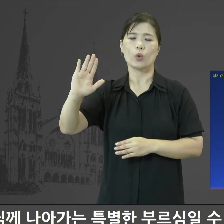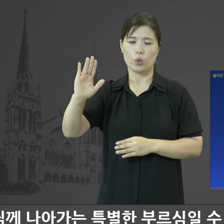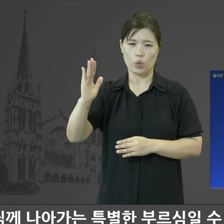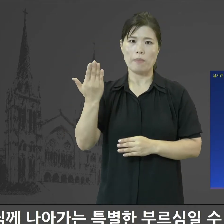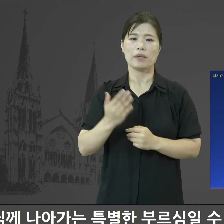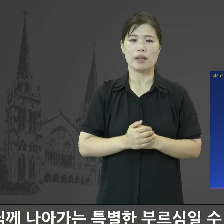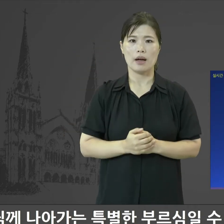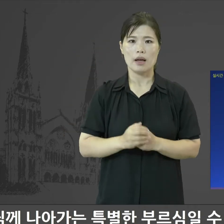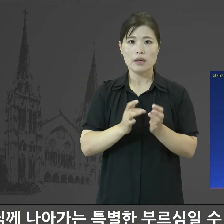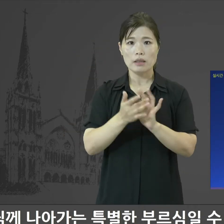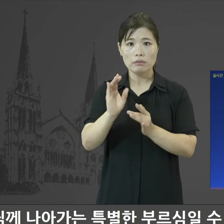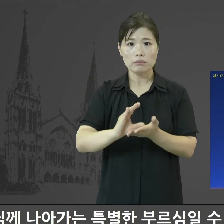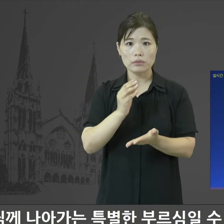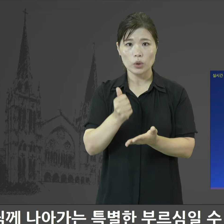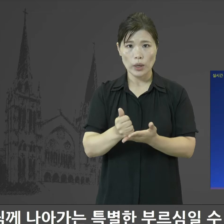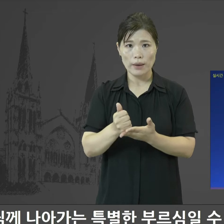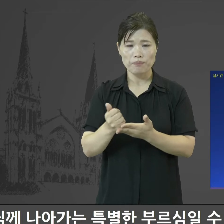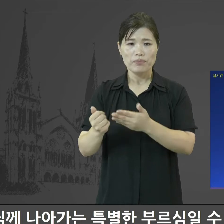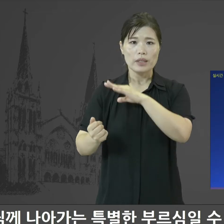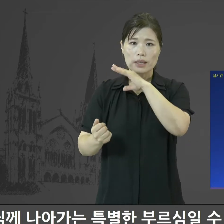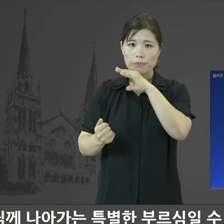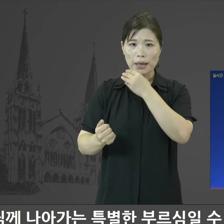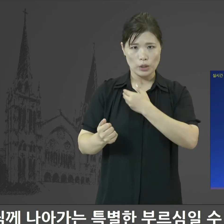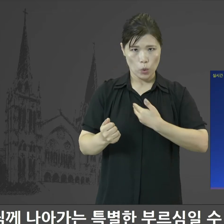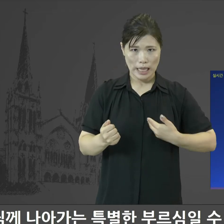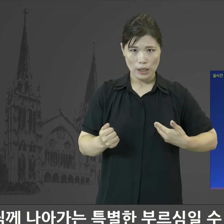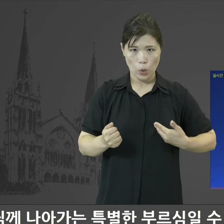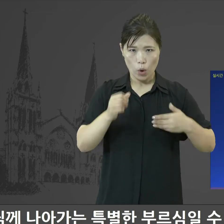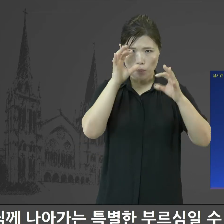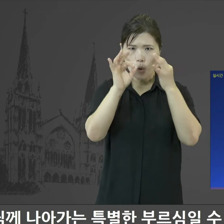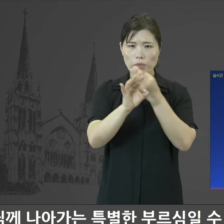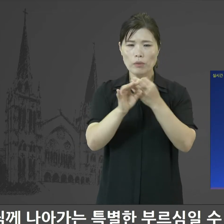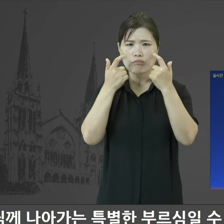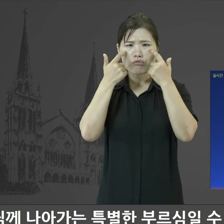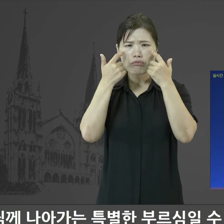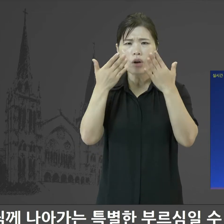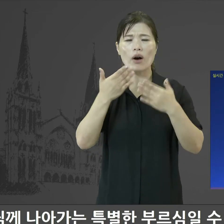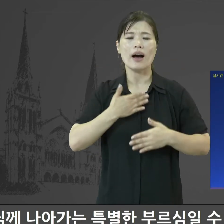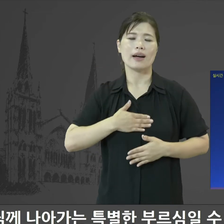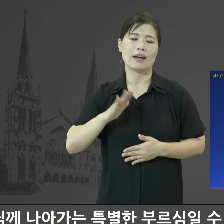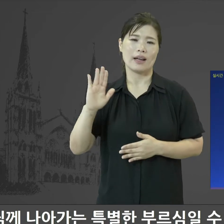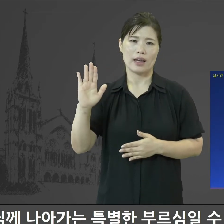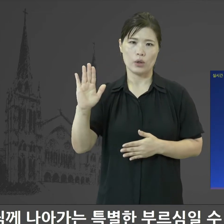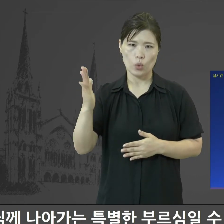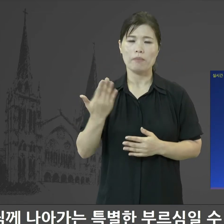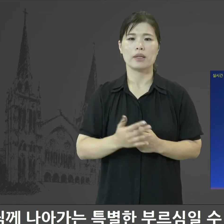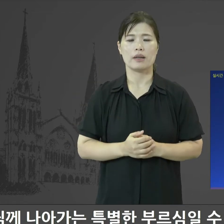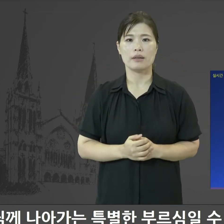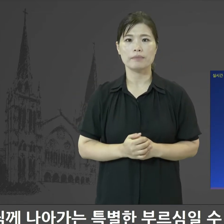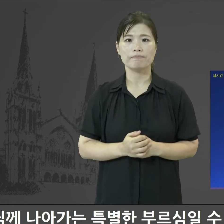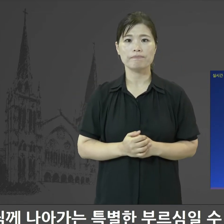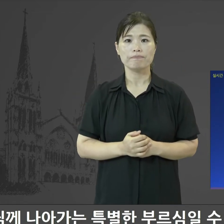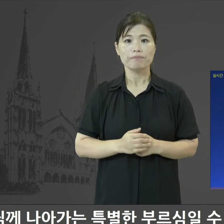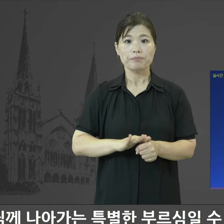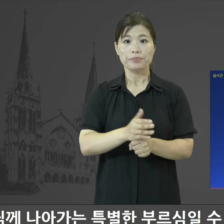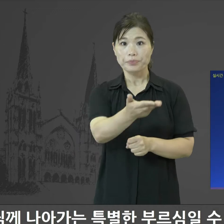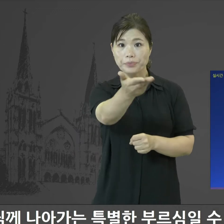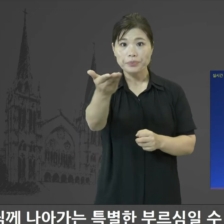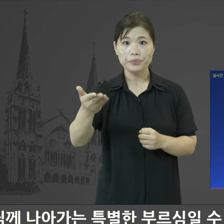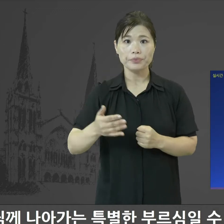우리가 예수 그리스도의 사도 베드로라는 표현을 통해서 분명하게 알아야 할 한 가지입니다. 사랑하는